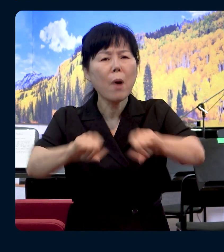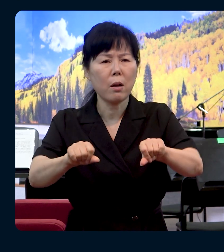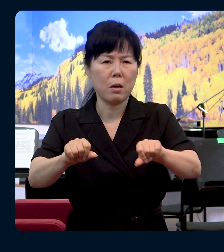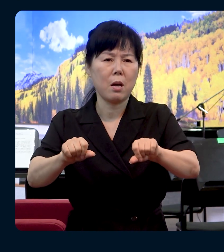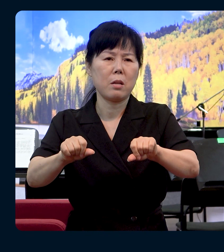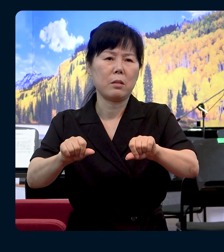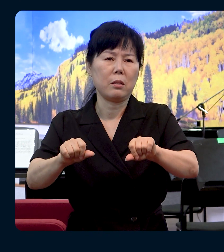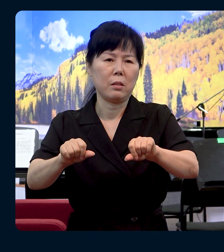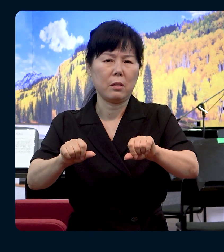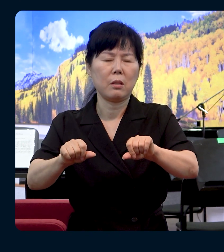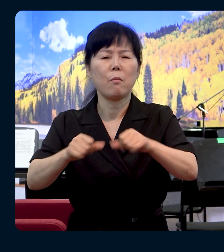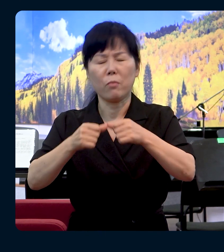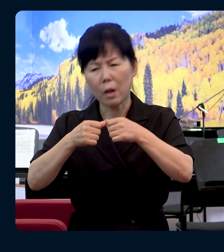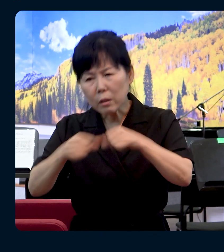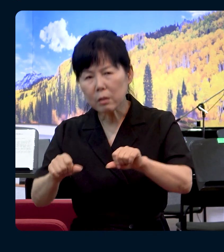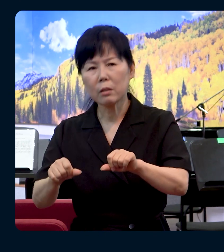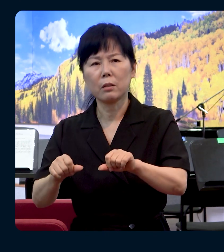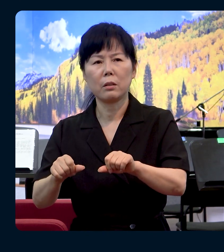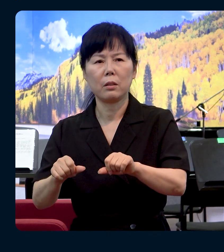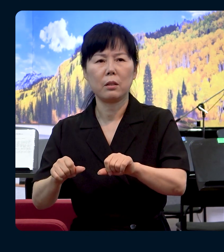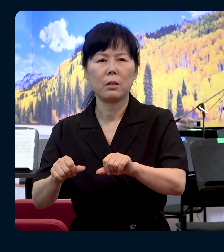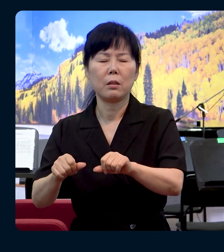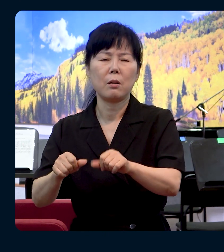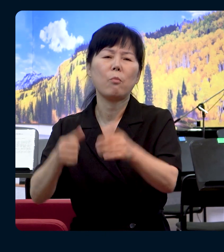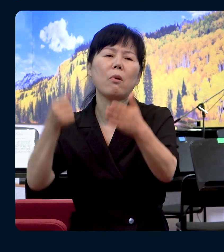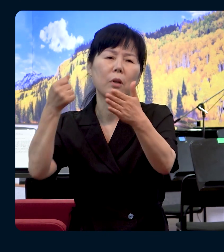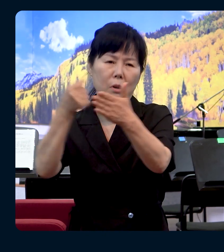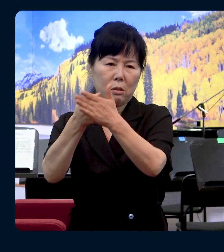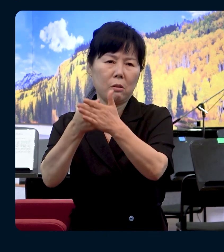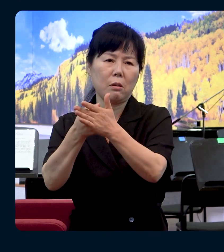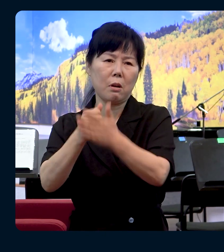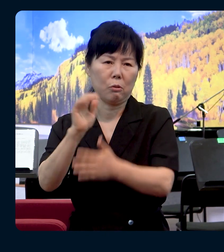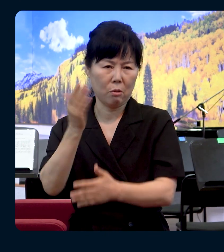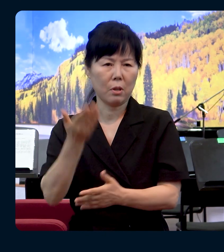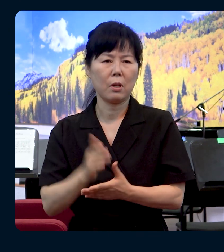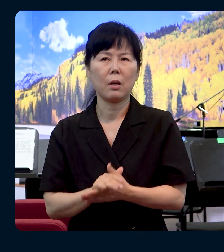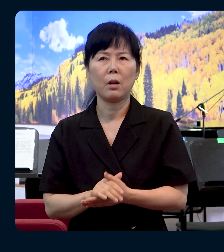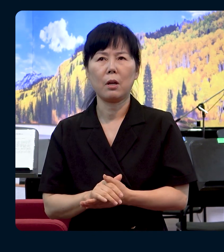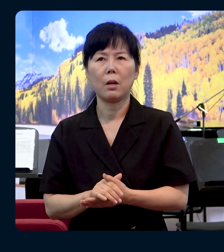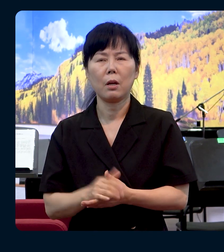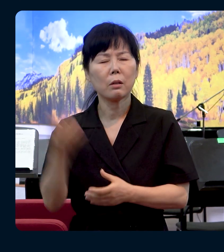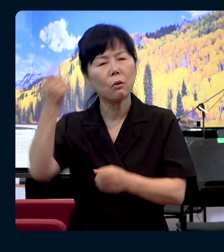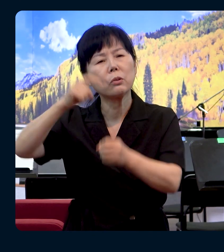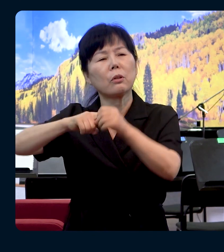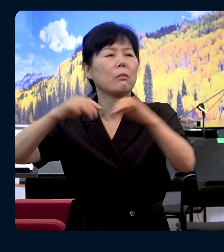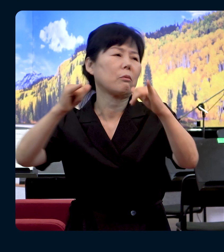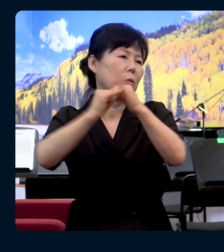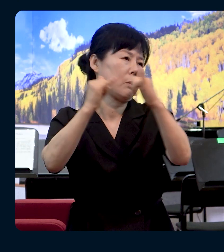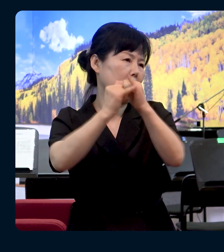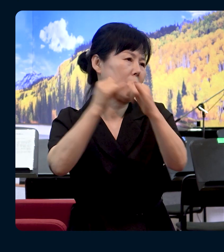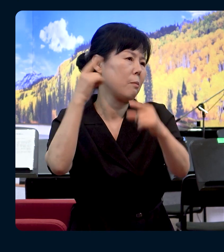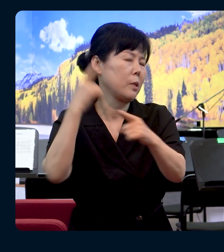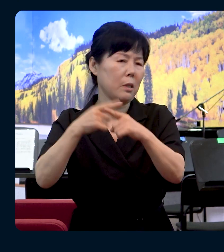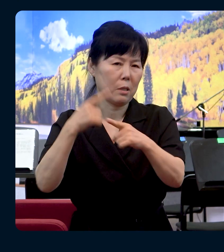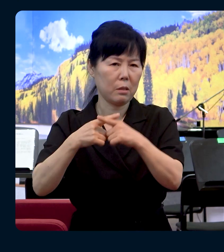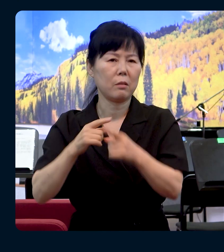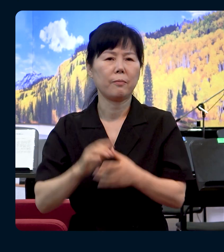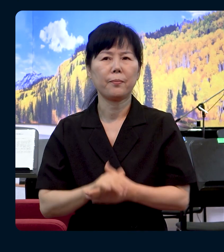결론으로, 그런 결정을 하게 만드는 그런 생각들. 그러니까 이건 영적 공격이죠.